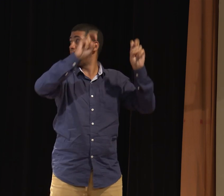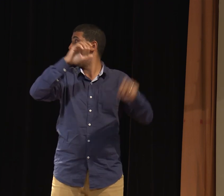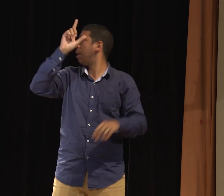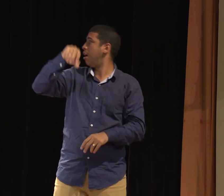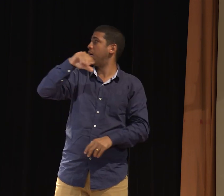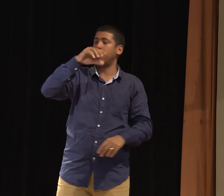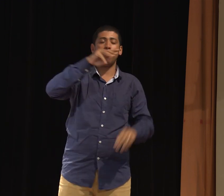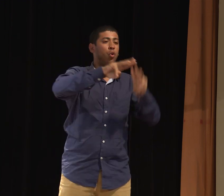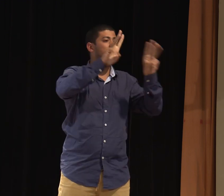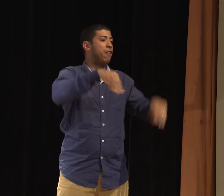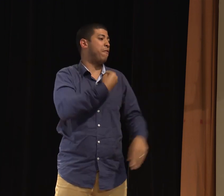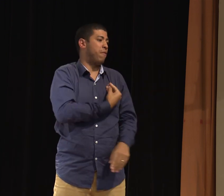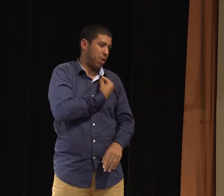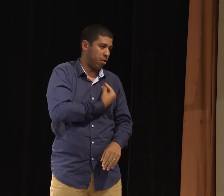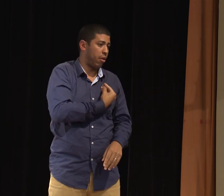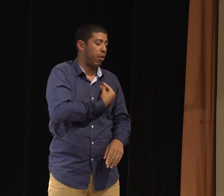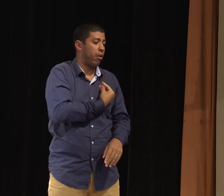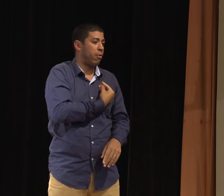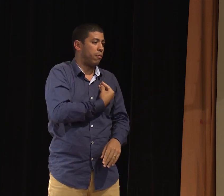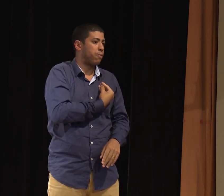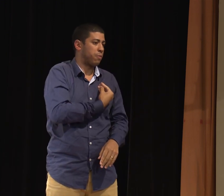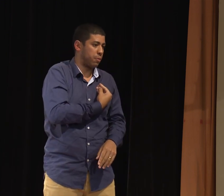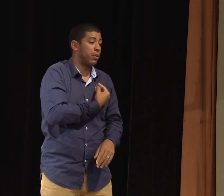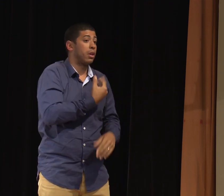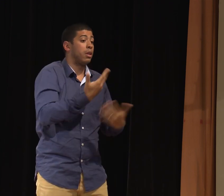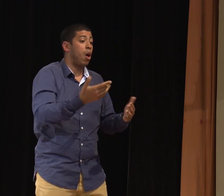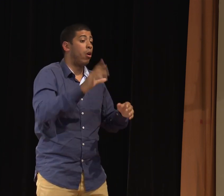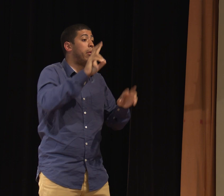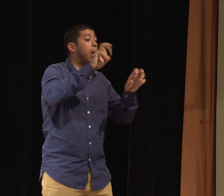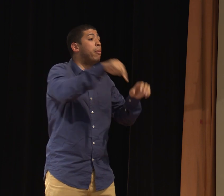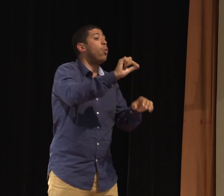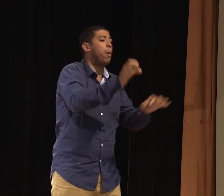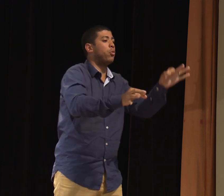No lado que fui convidado pela Fiocruz, no Museu da Vida.